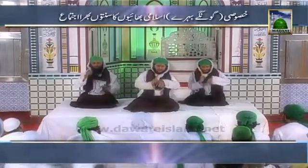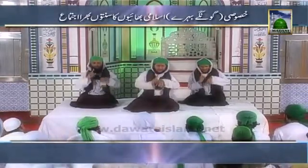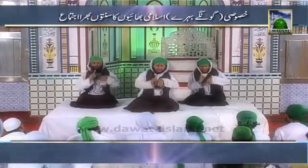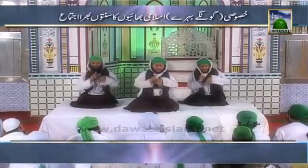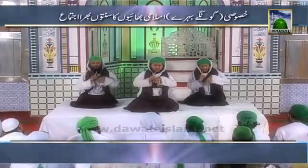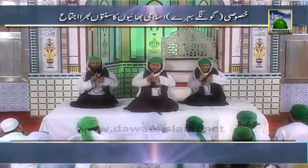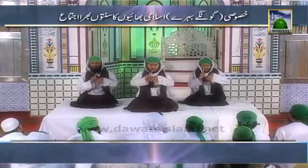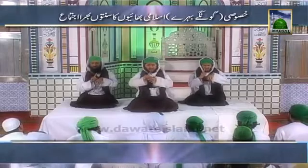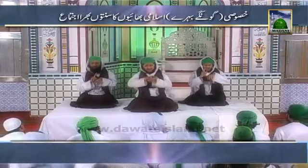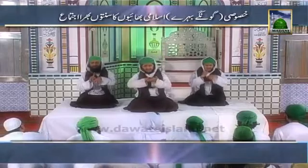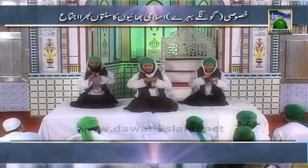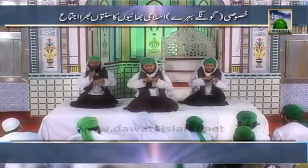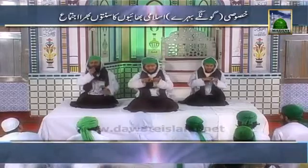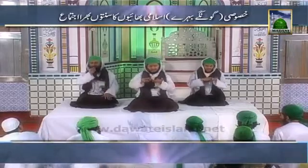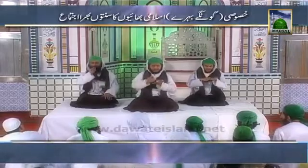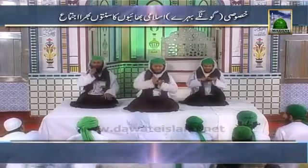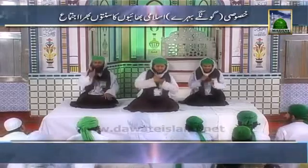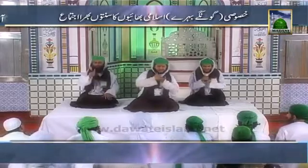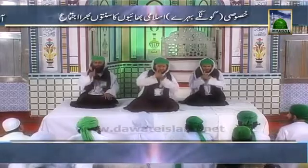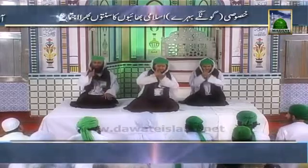طیبہ کا پیغام ملا،